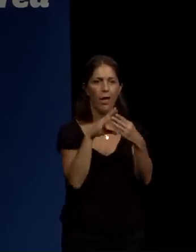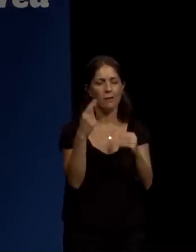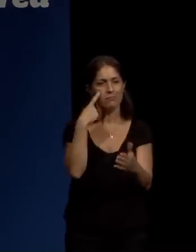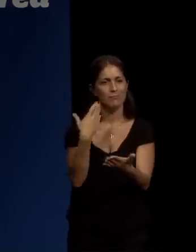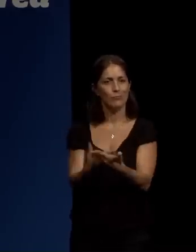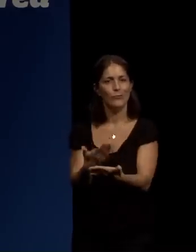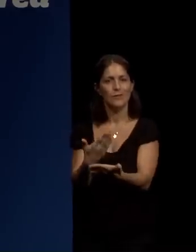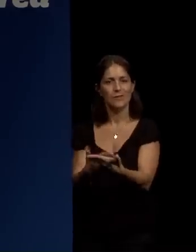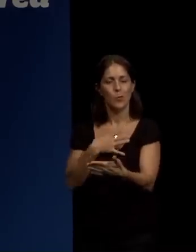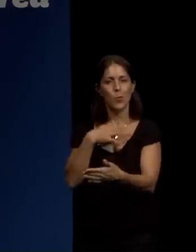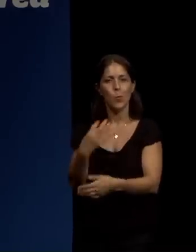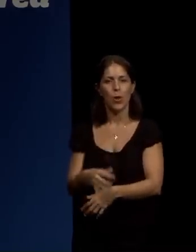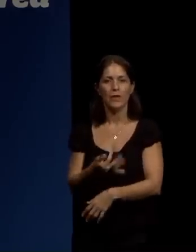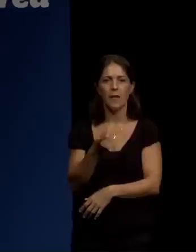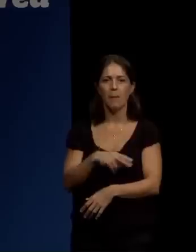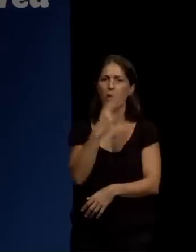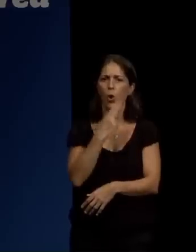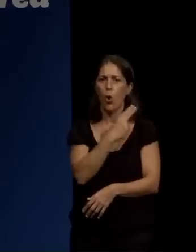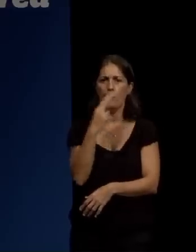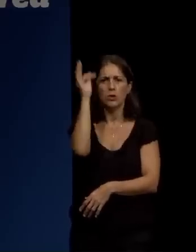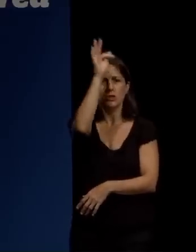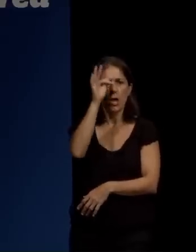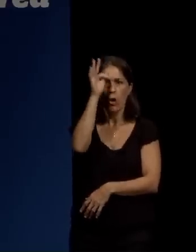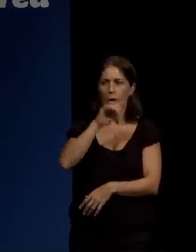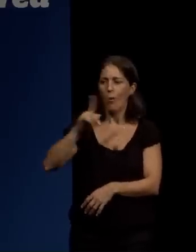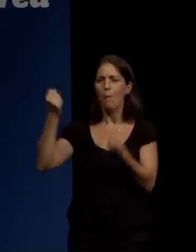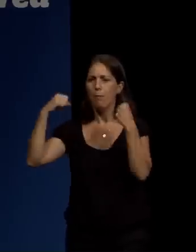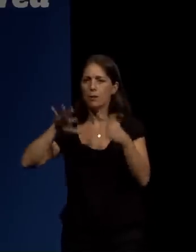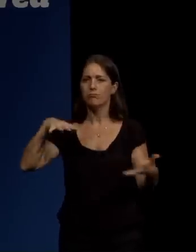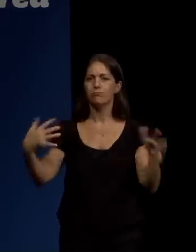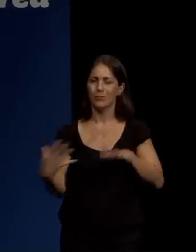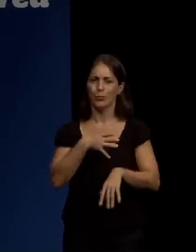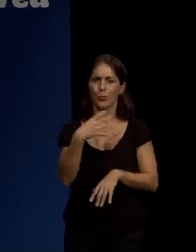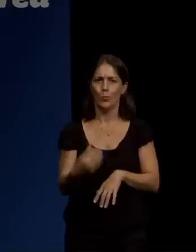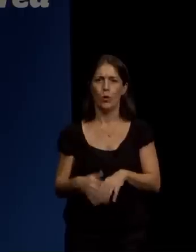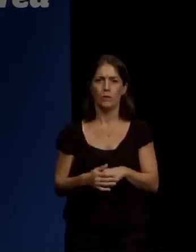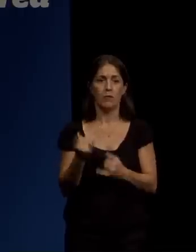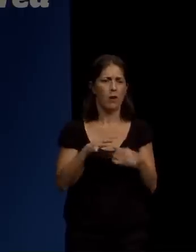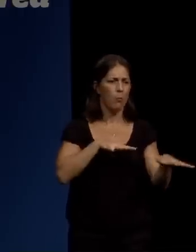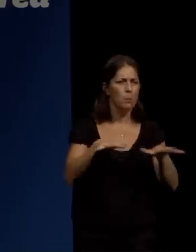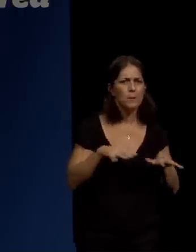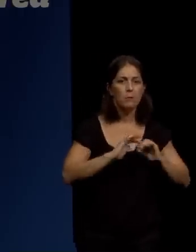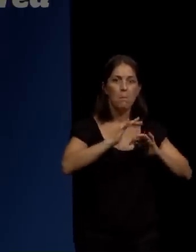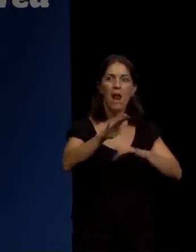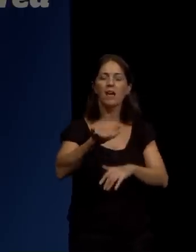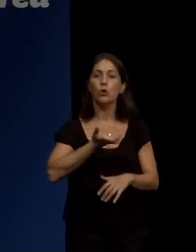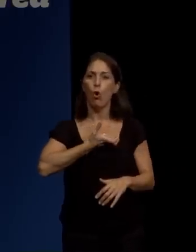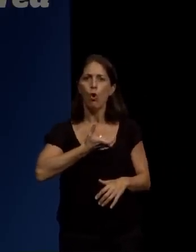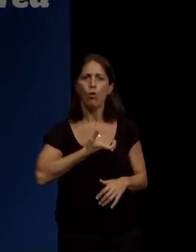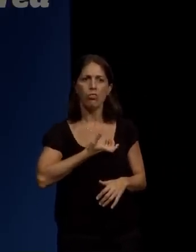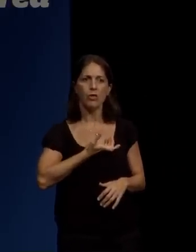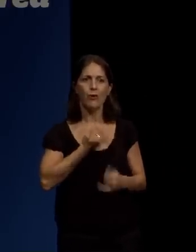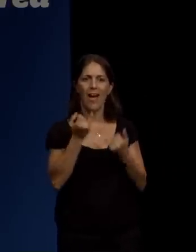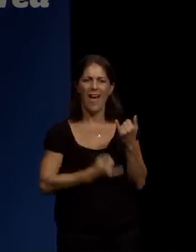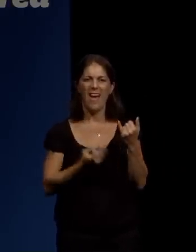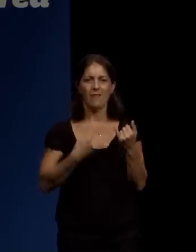compromiso teórico era posible facelo práctico. O ciudadanismo, os movementos, as mareas municipais